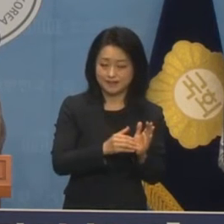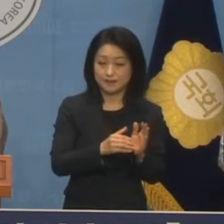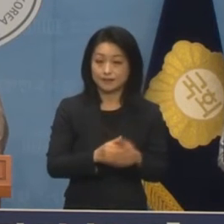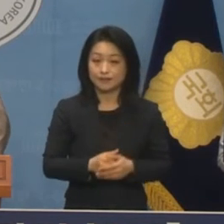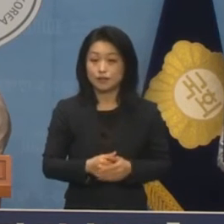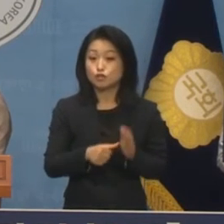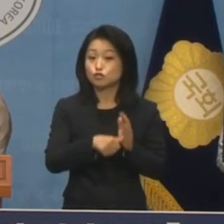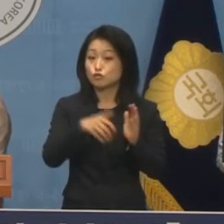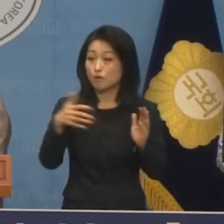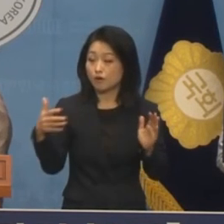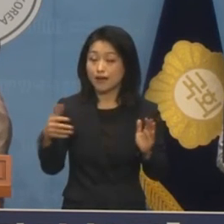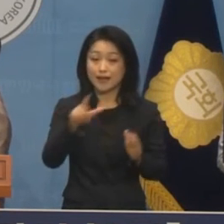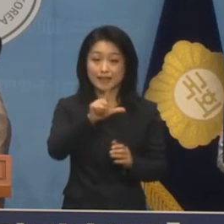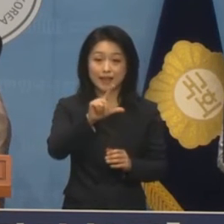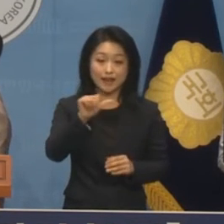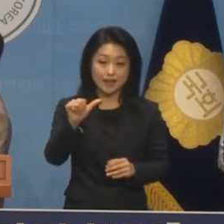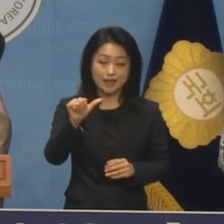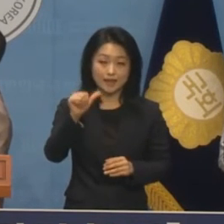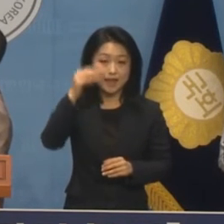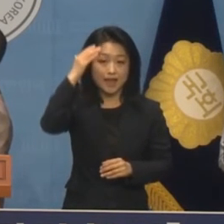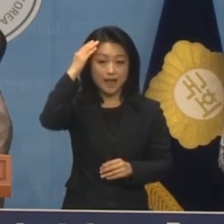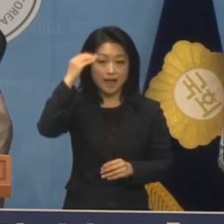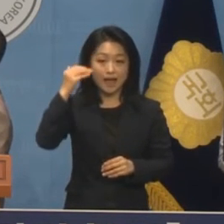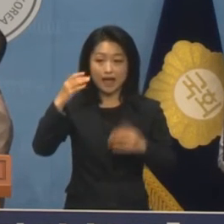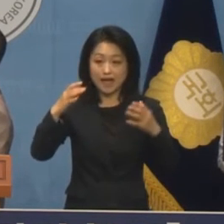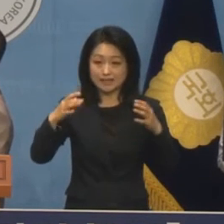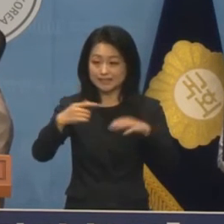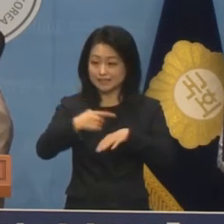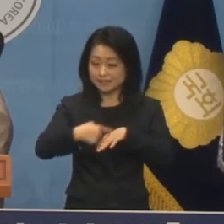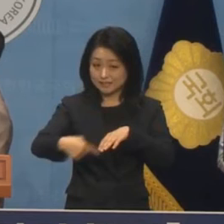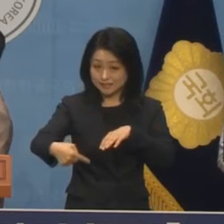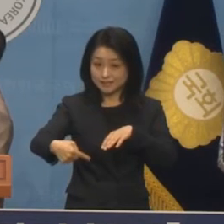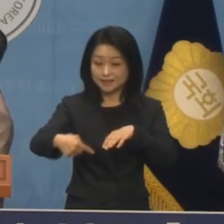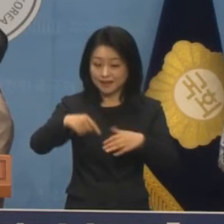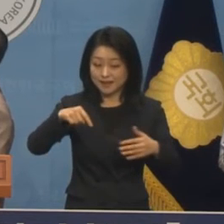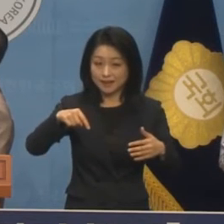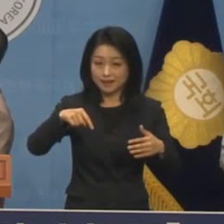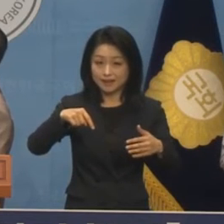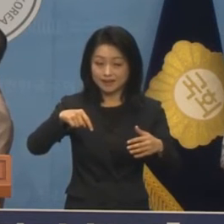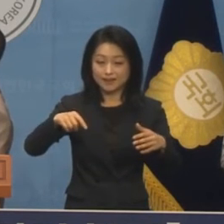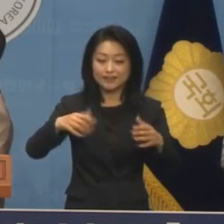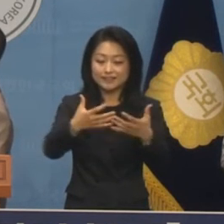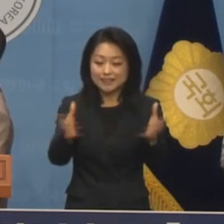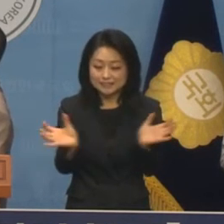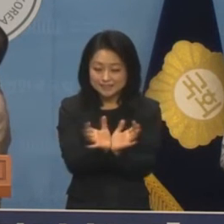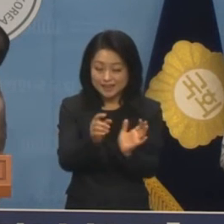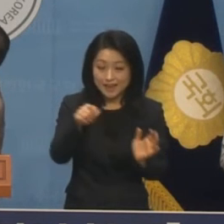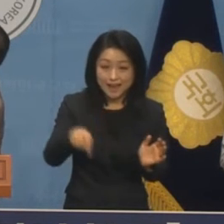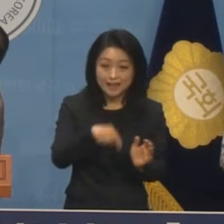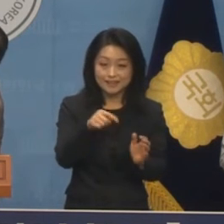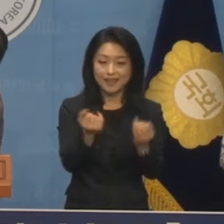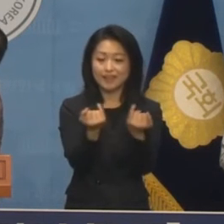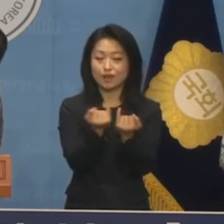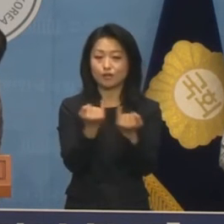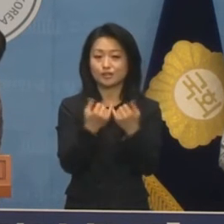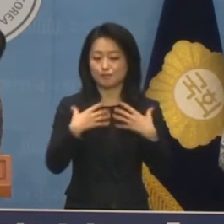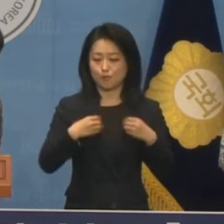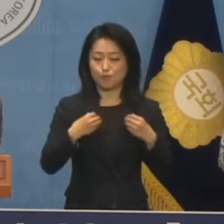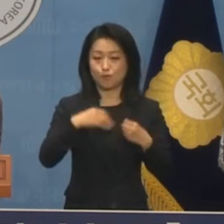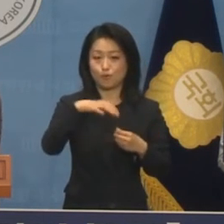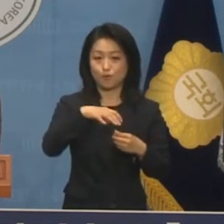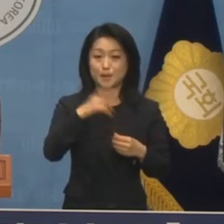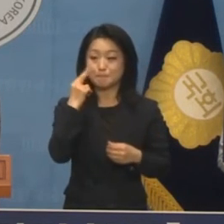이게 유명한 LA 한인 여탕에 들어간 사건입니다. 2021년 6월 미국